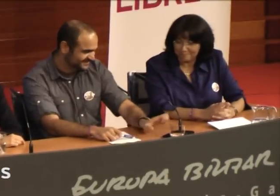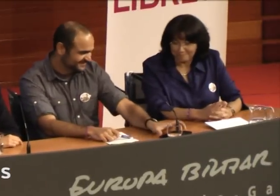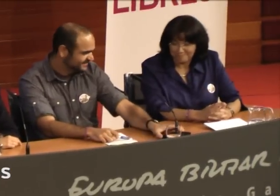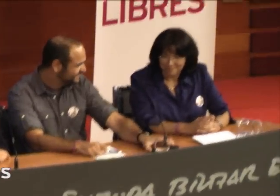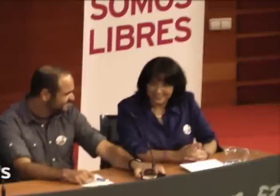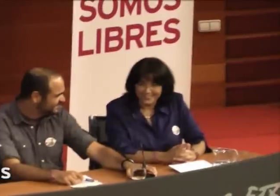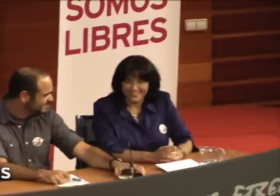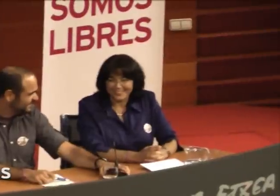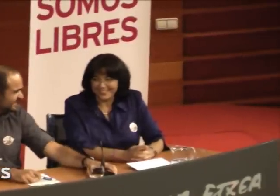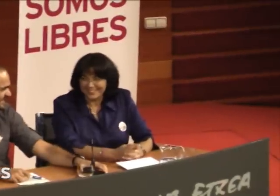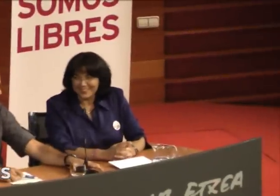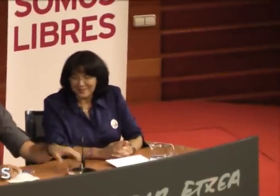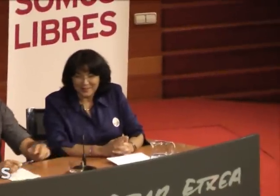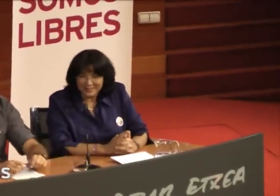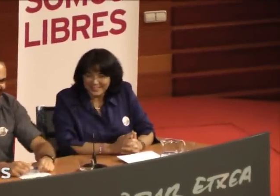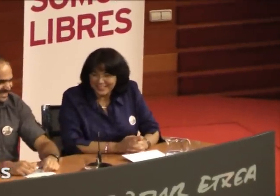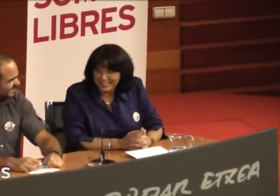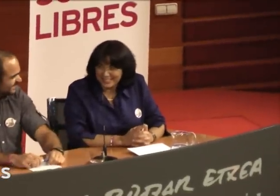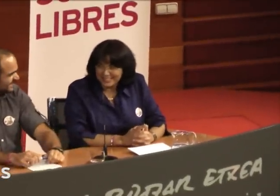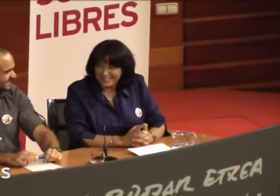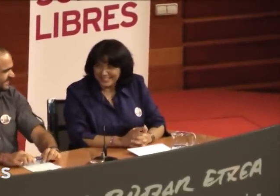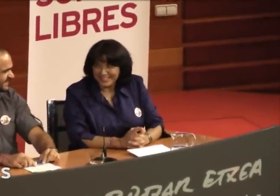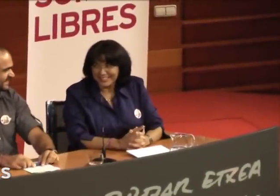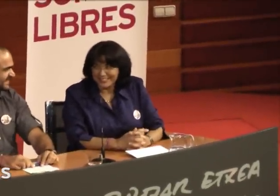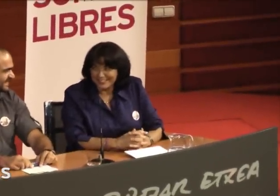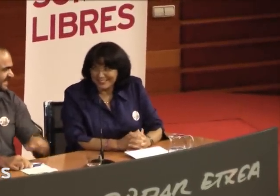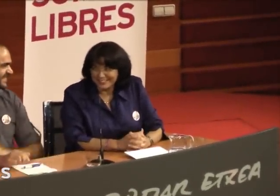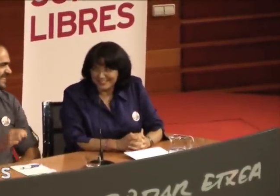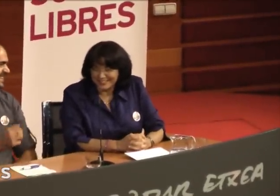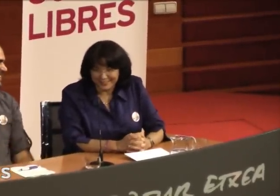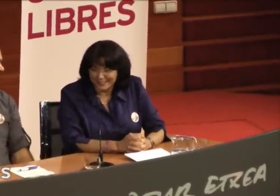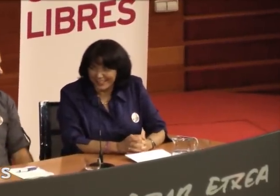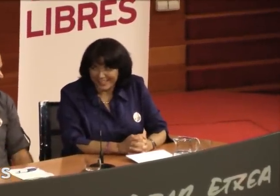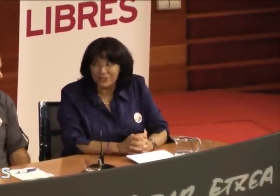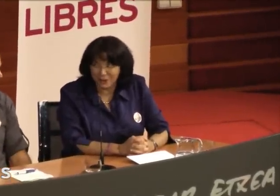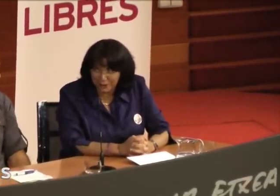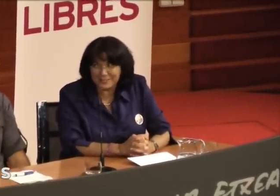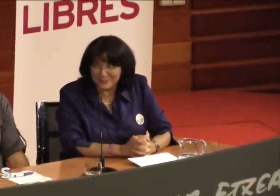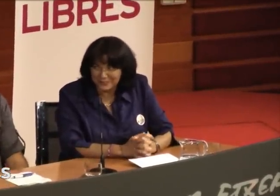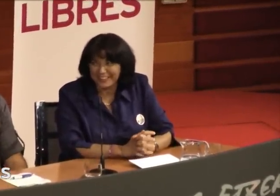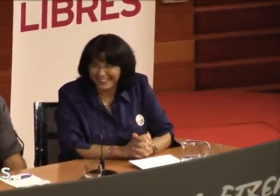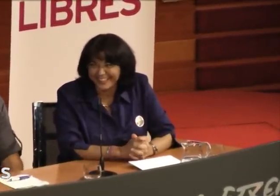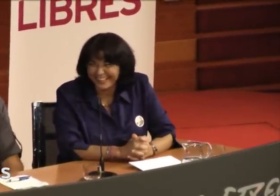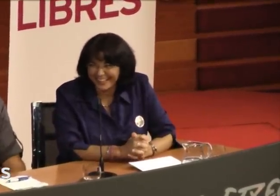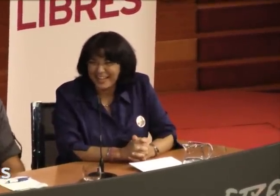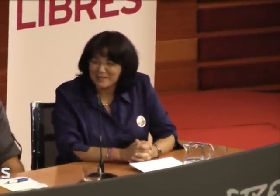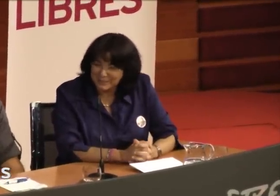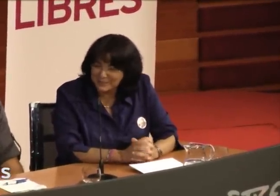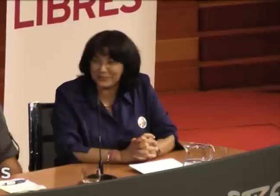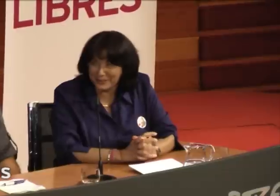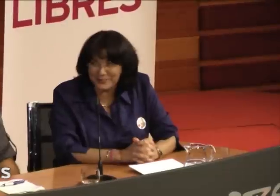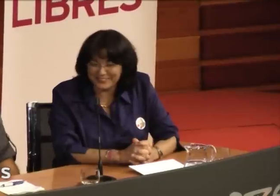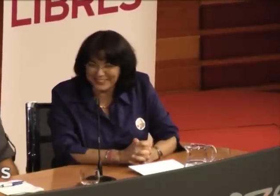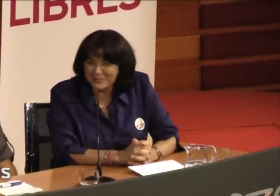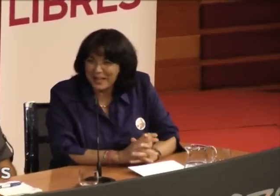lo sabemos. Que tú eras ama de casa, además, qué necesidad con tus niños ahí, de meterte en este lío, ¿no?